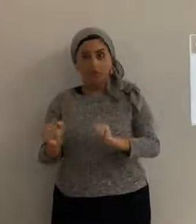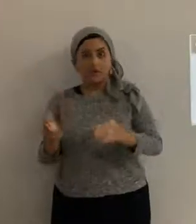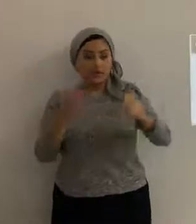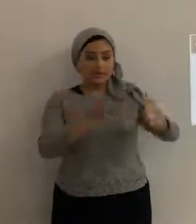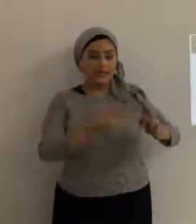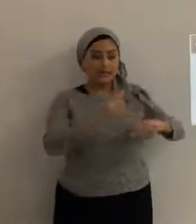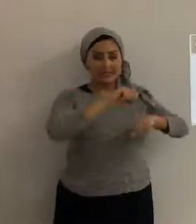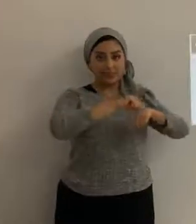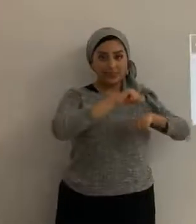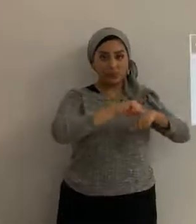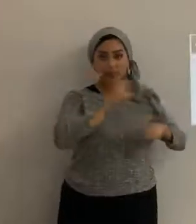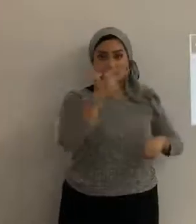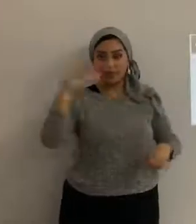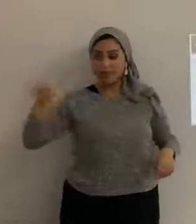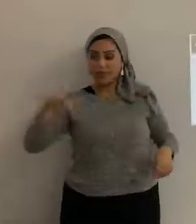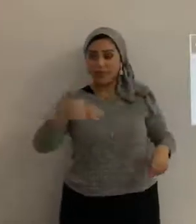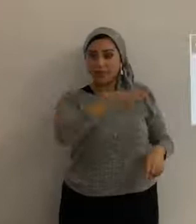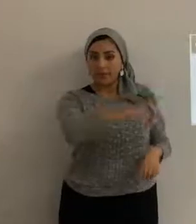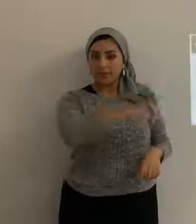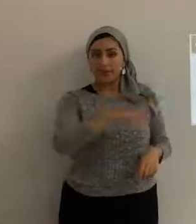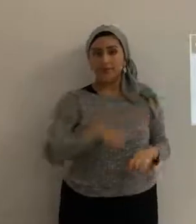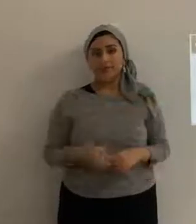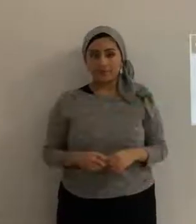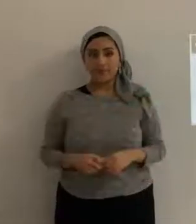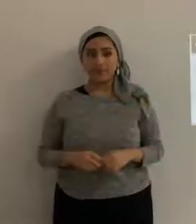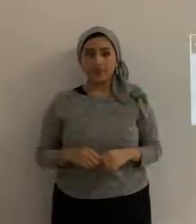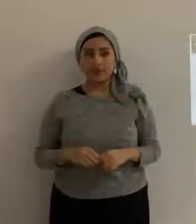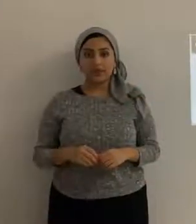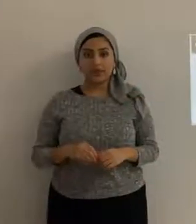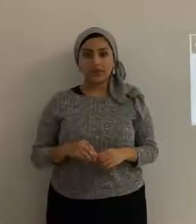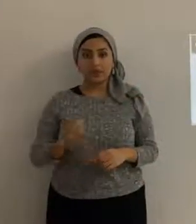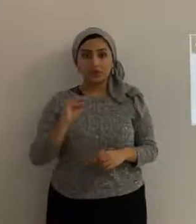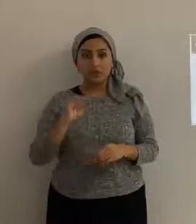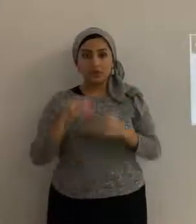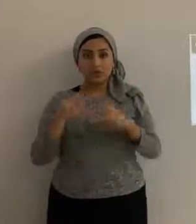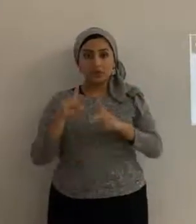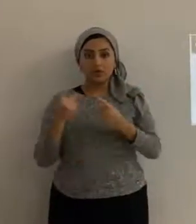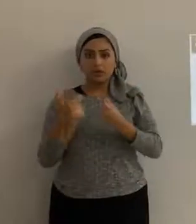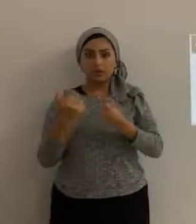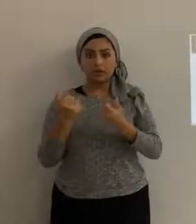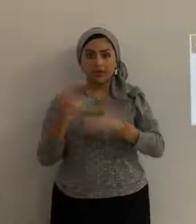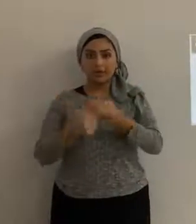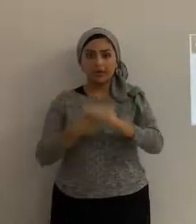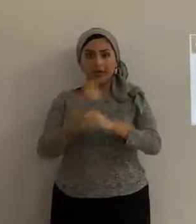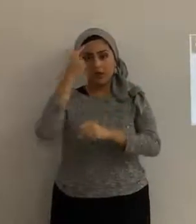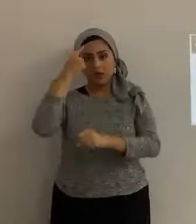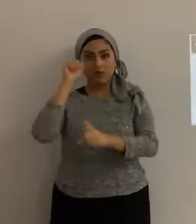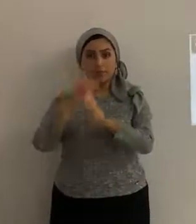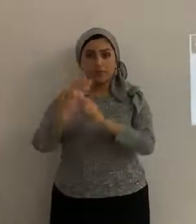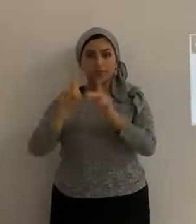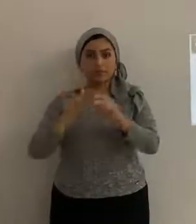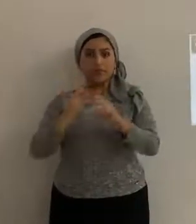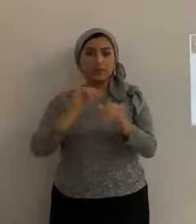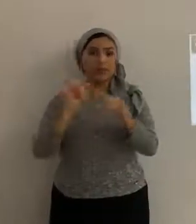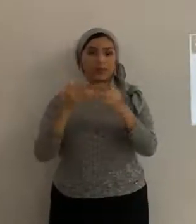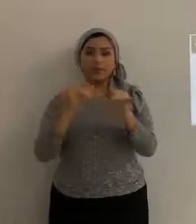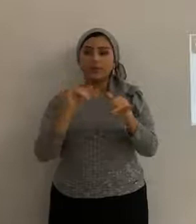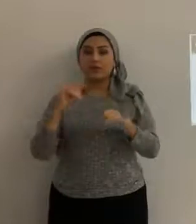templo. Es increíble todo lo que se ha hecho por años para engañar al pueblo. Así como las religiones X o Z